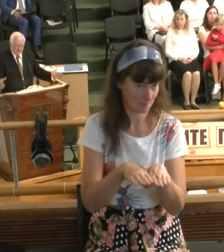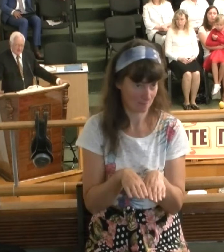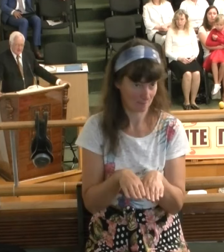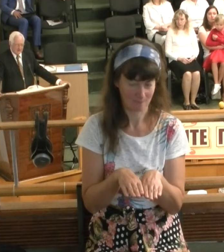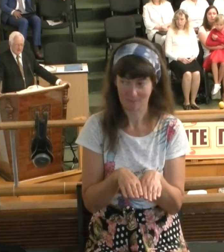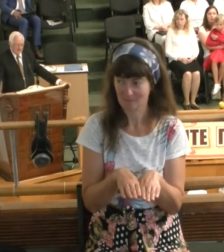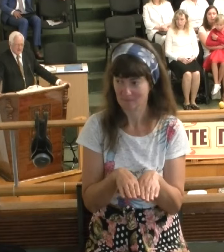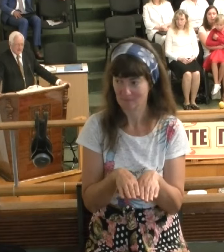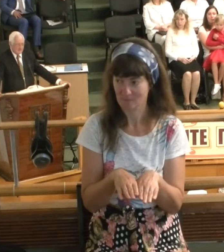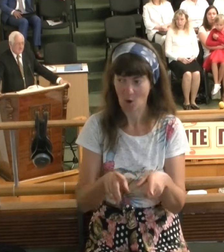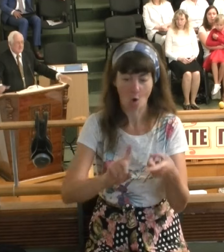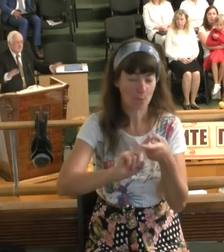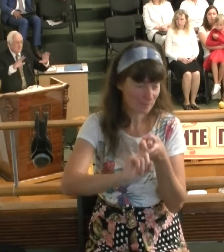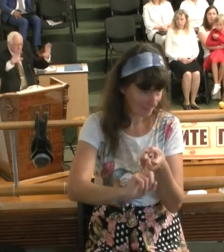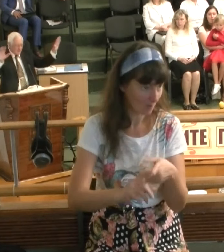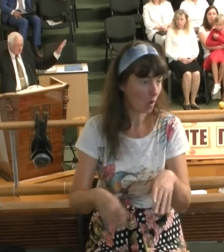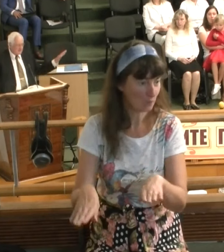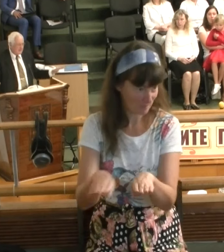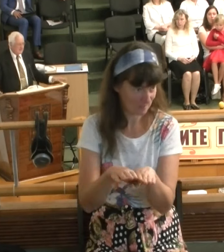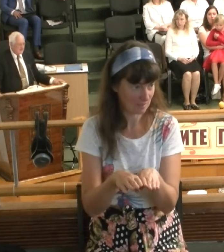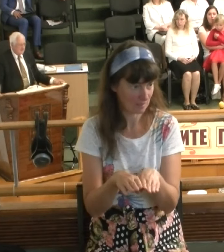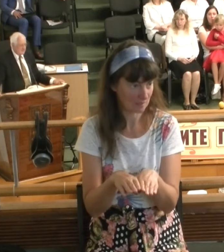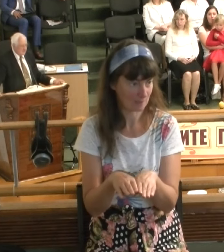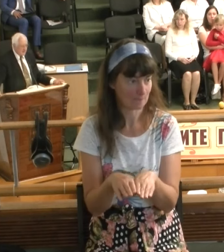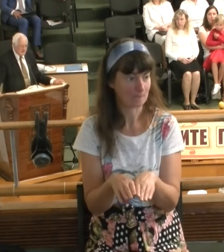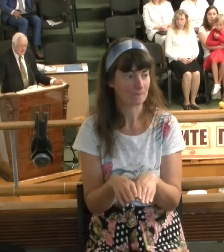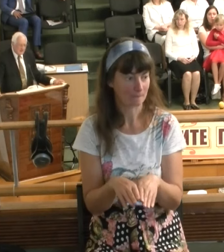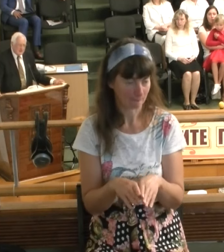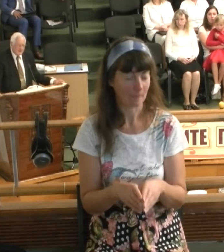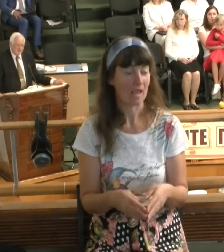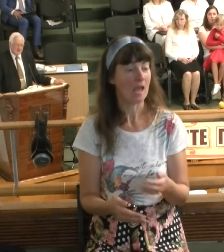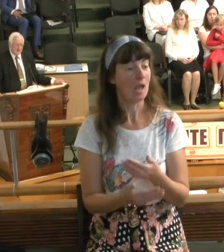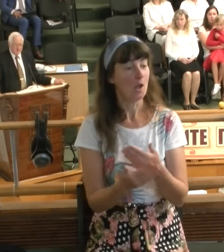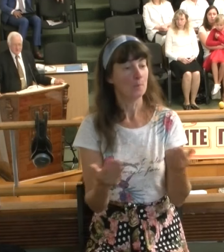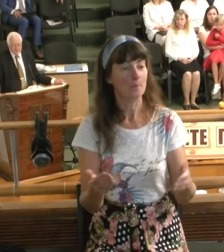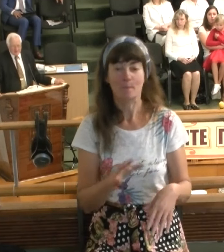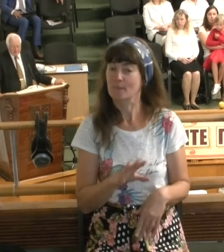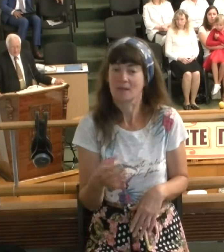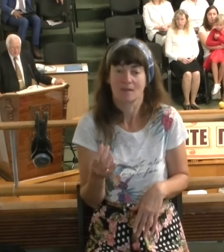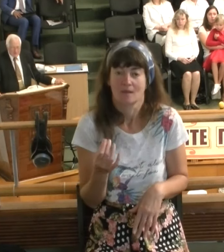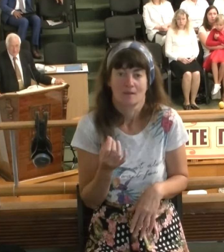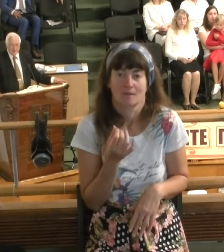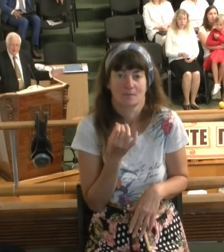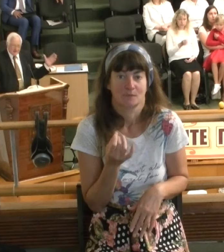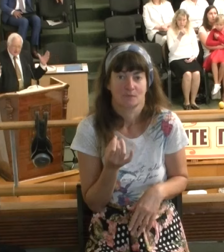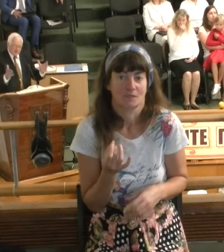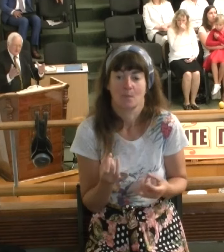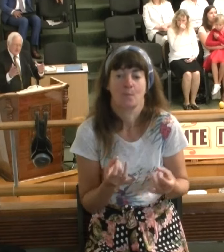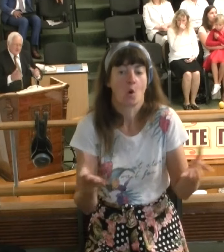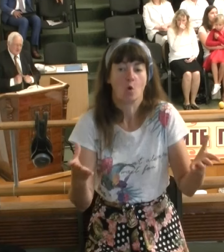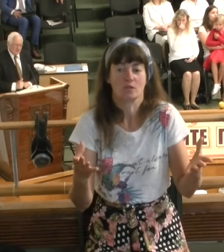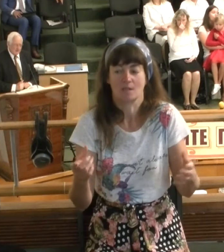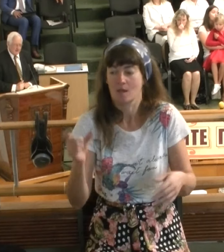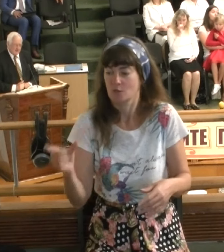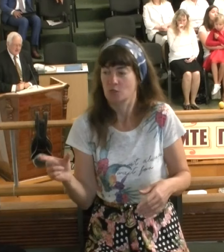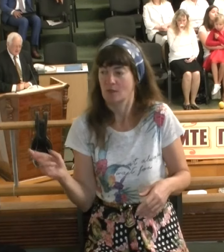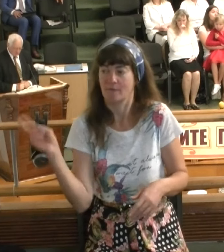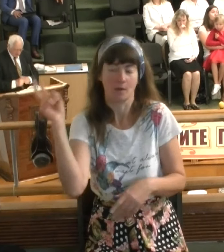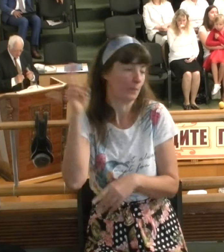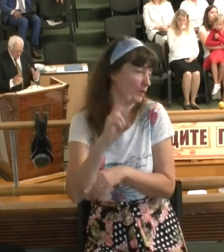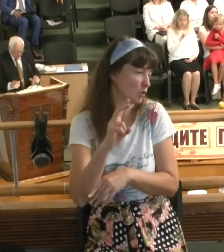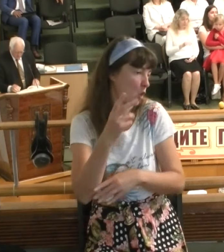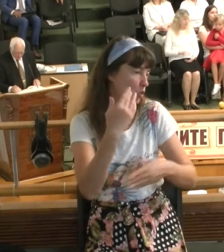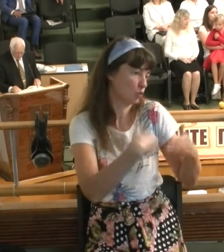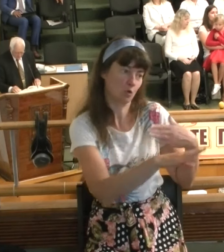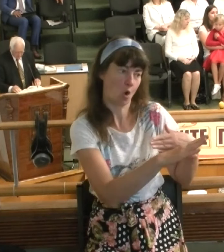во Христе. Мы не просто собрание людей, пришли и ушли. Мы церковь Христова,